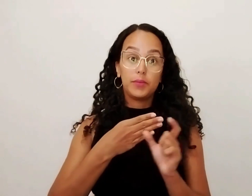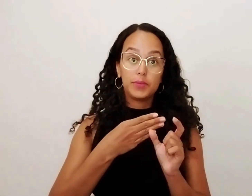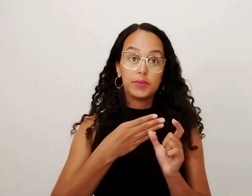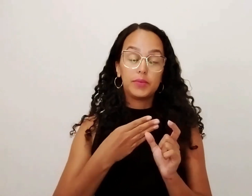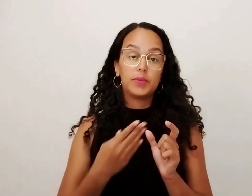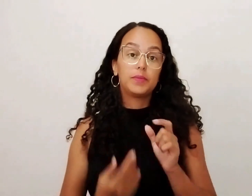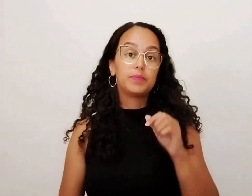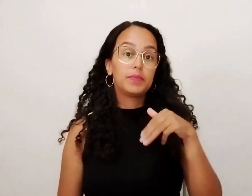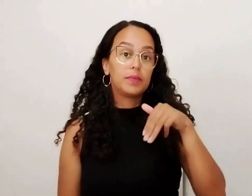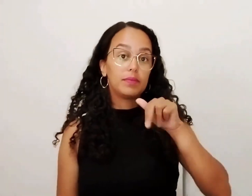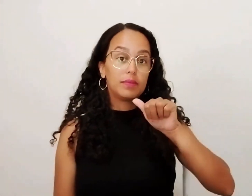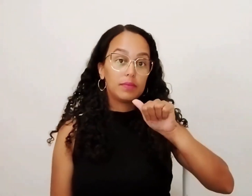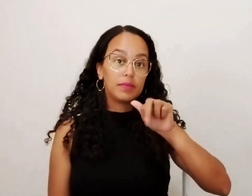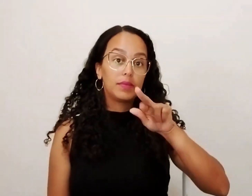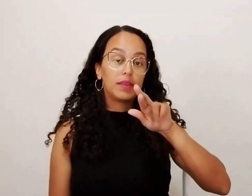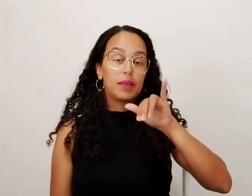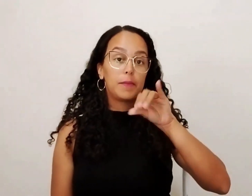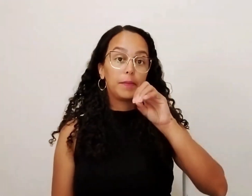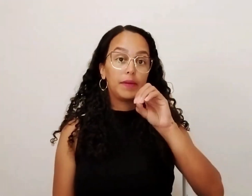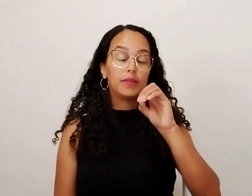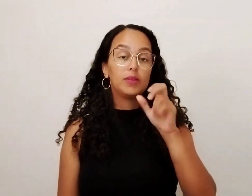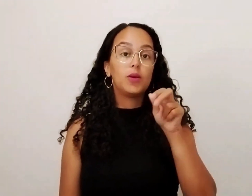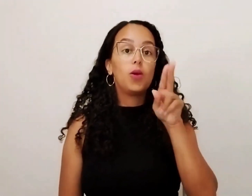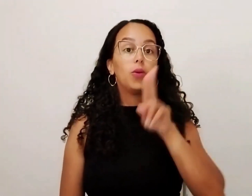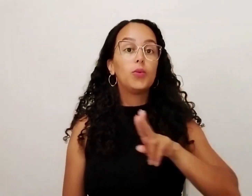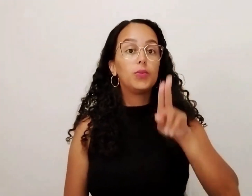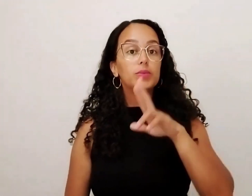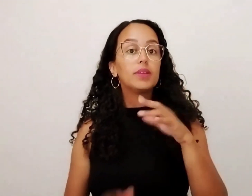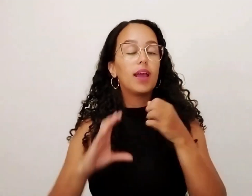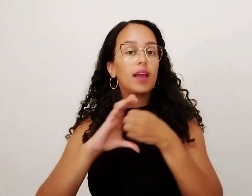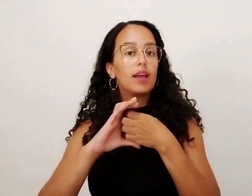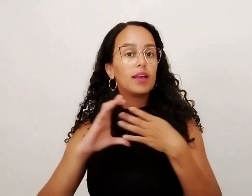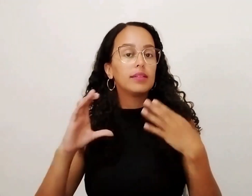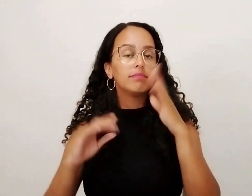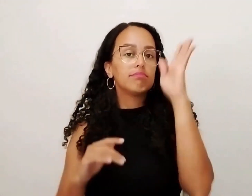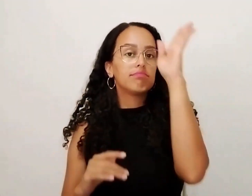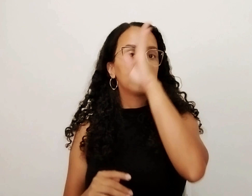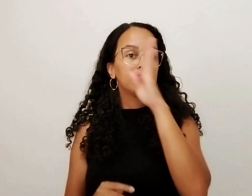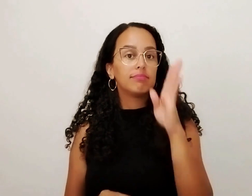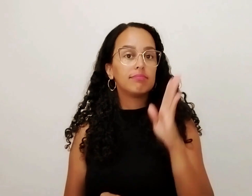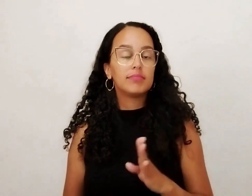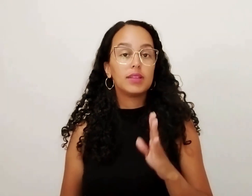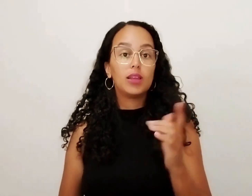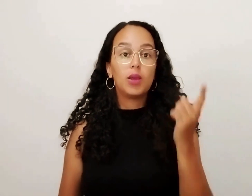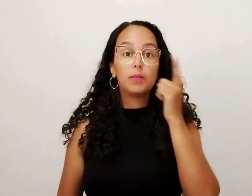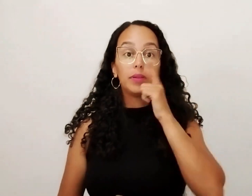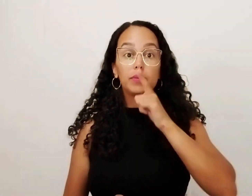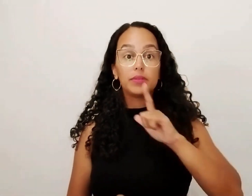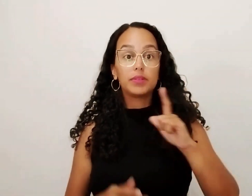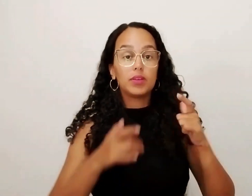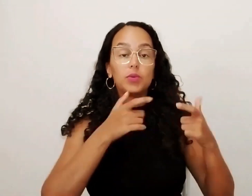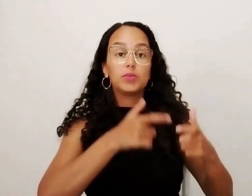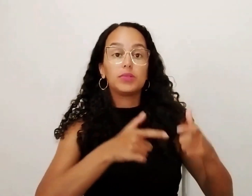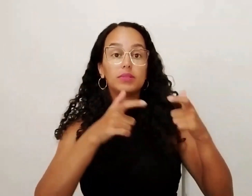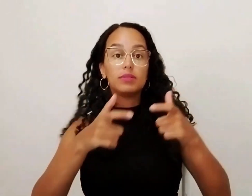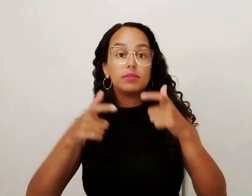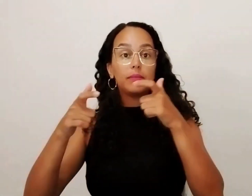Como no trecho em que Macunaíma quer se vingar dos irmãos e coloca